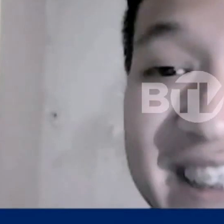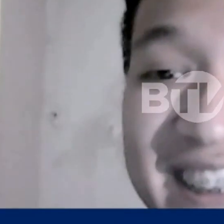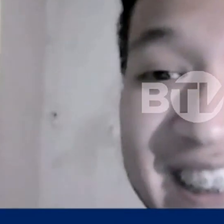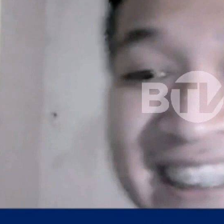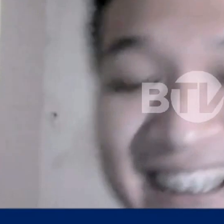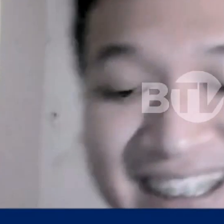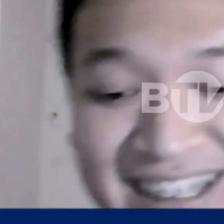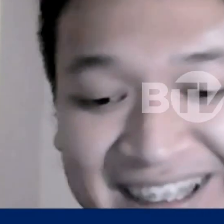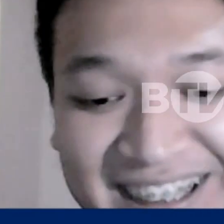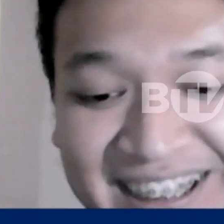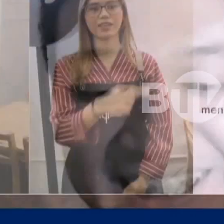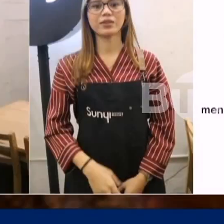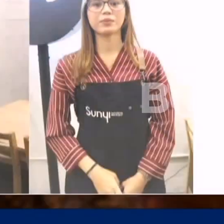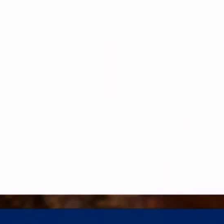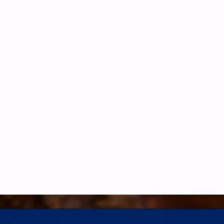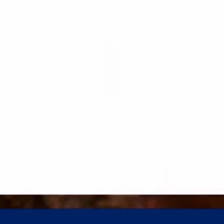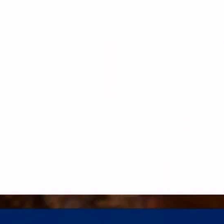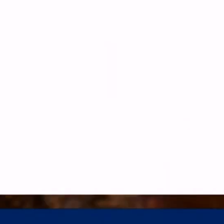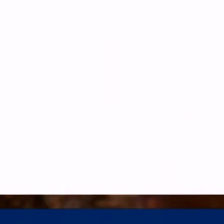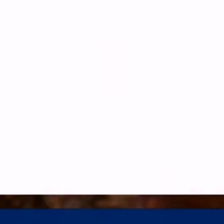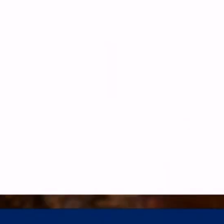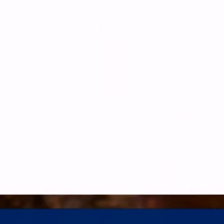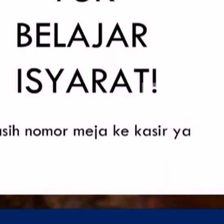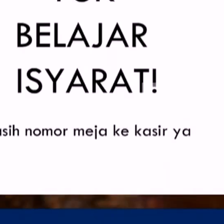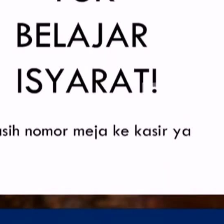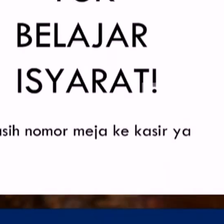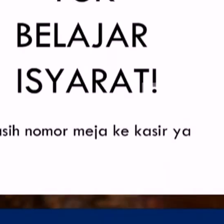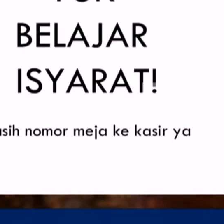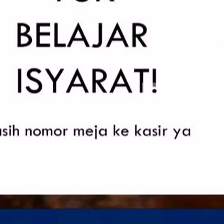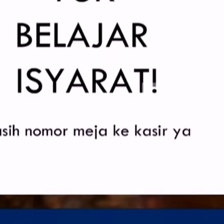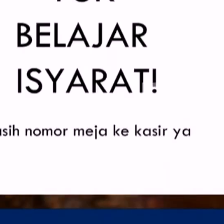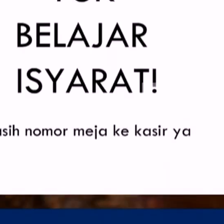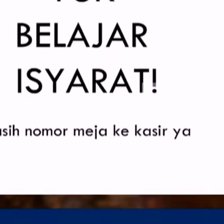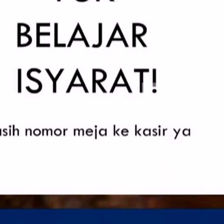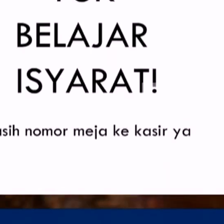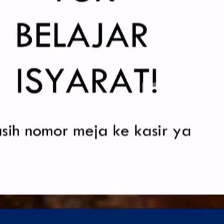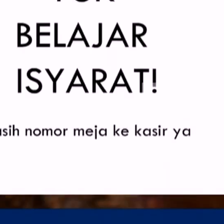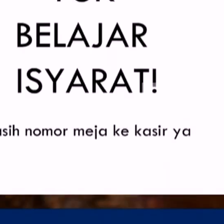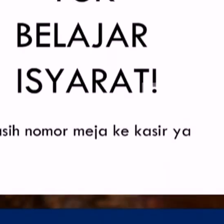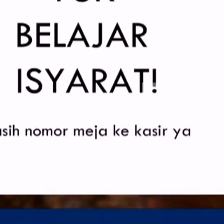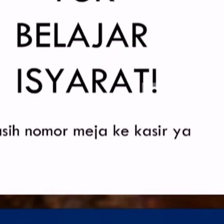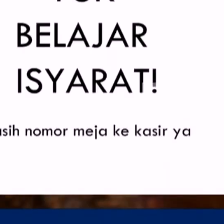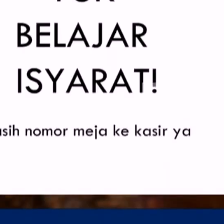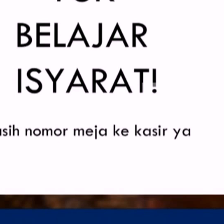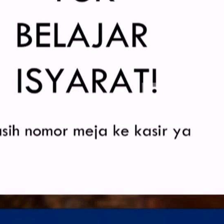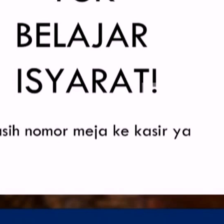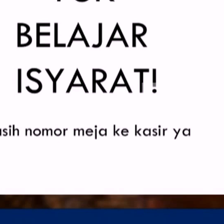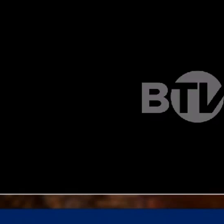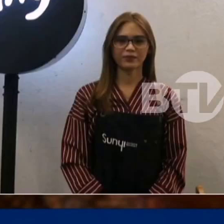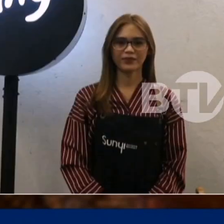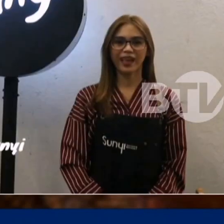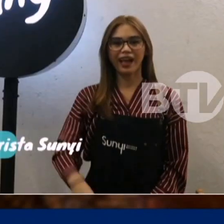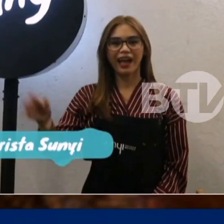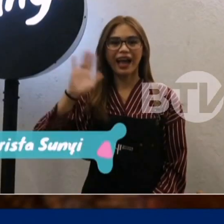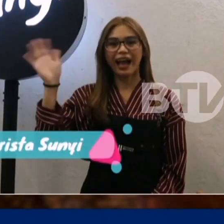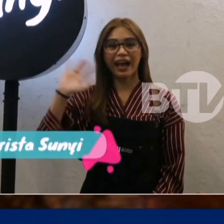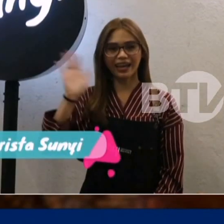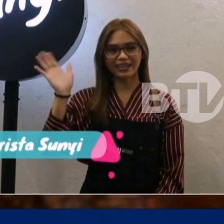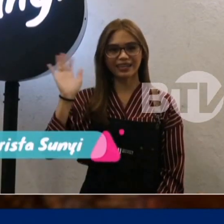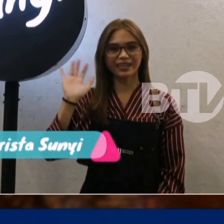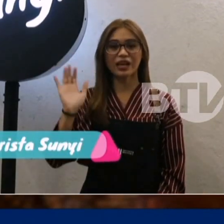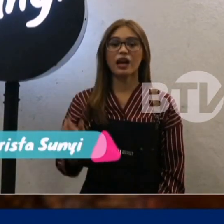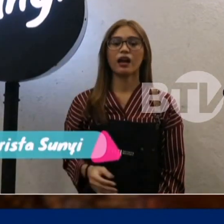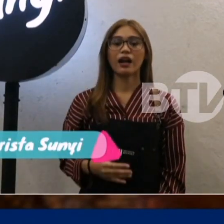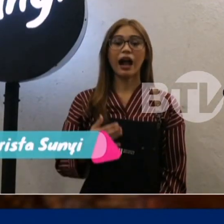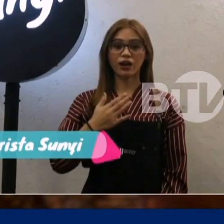saya. Jadi tiba-tiba pandemik masuk, saya boleh jujur dulu sales saya turun sampai 95%. Oke.